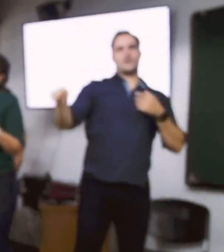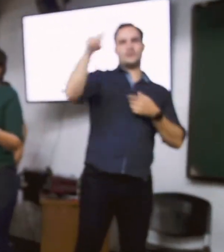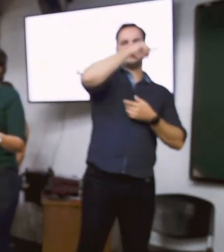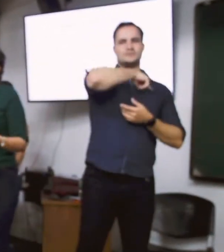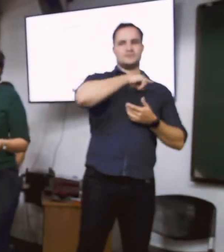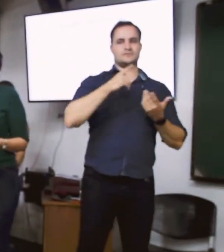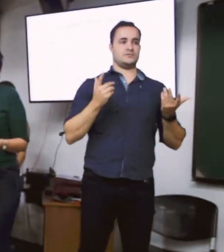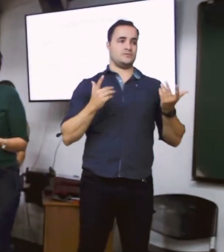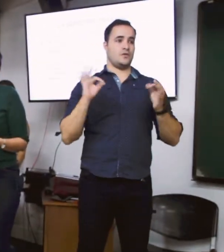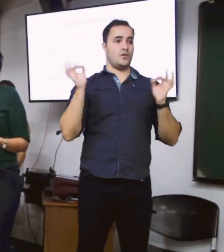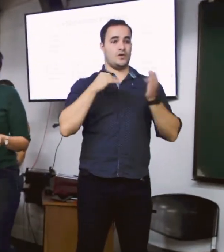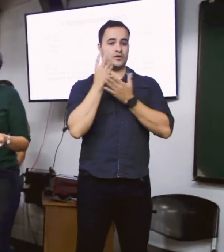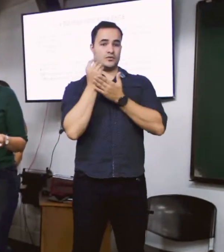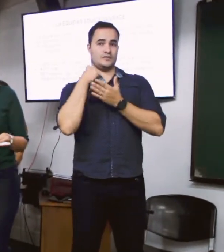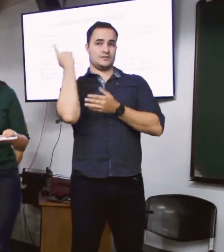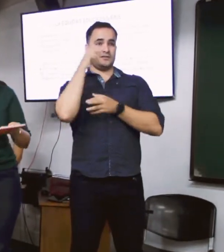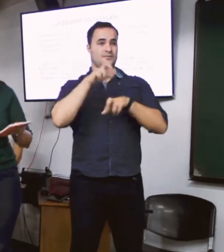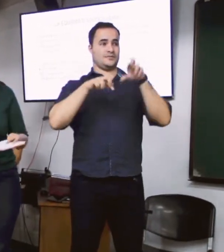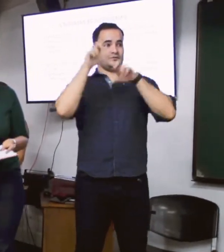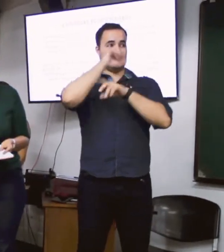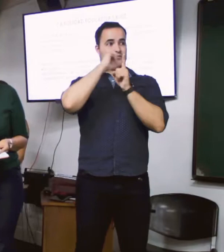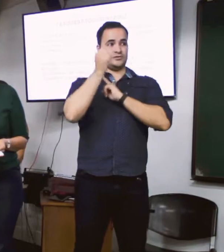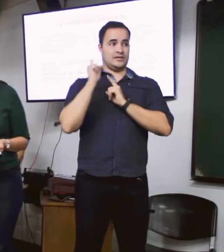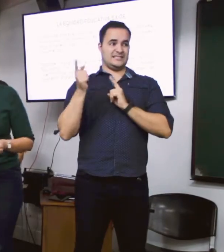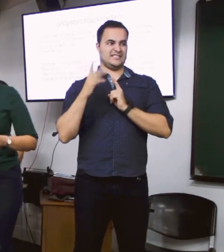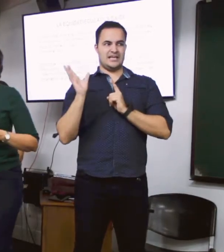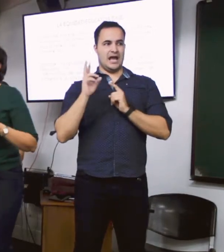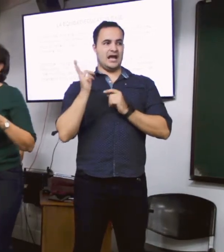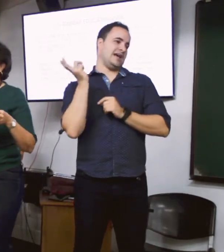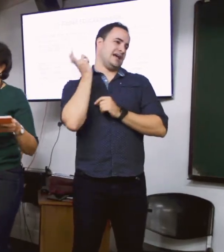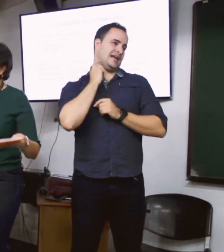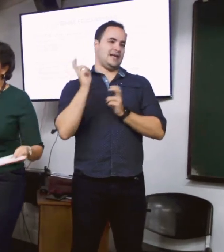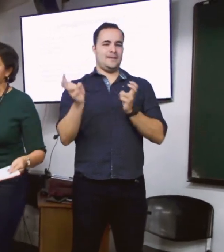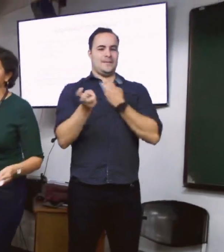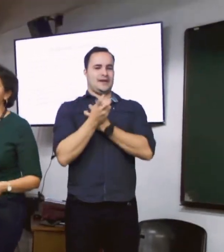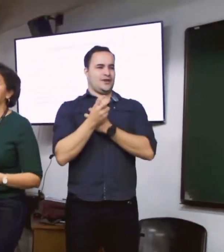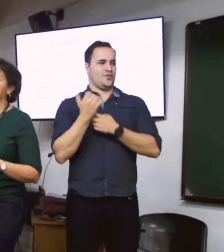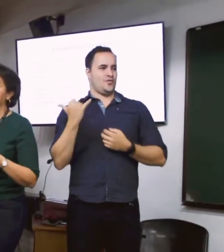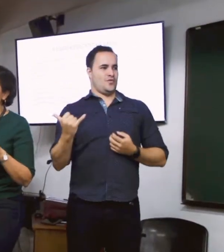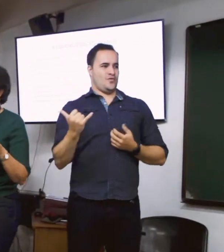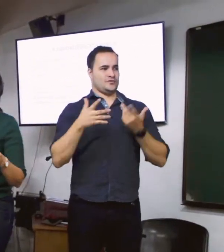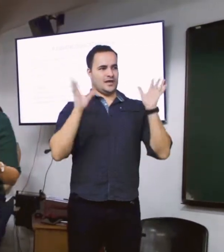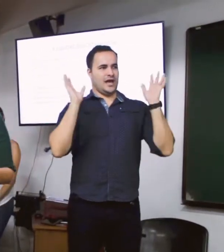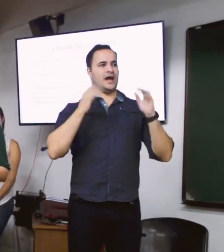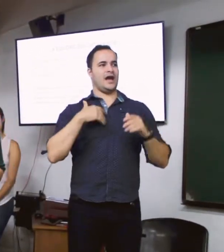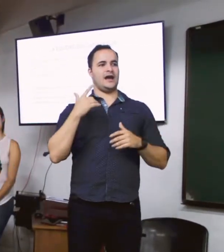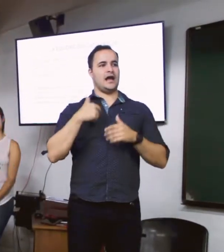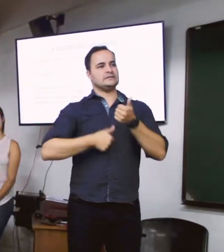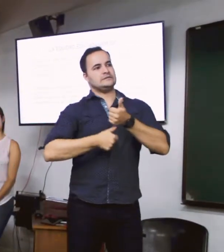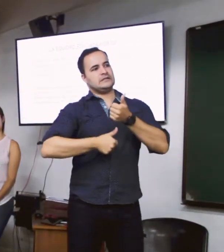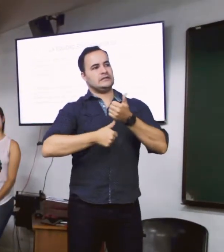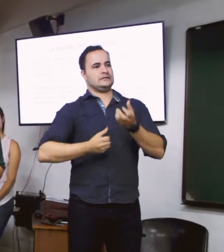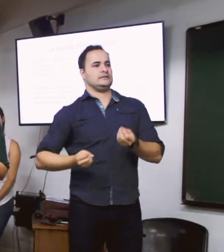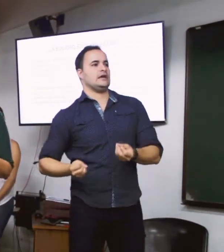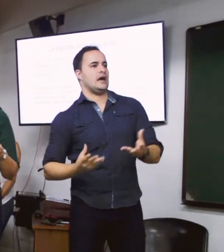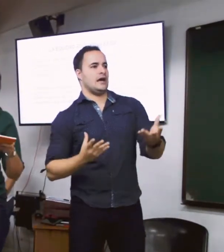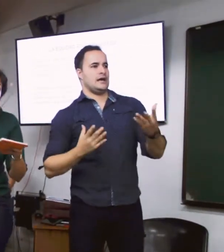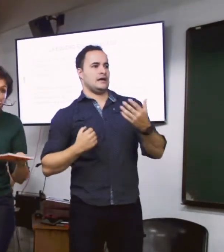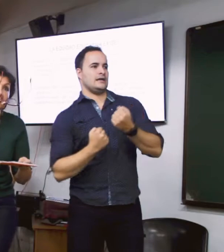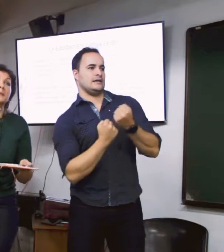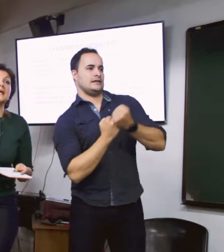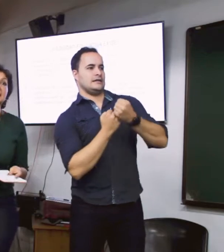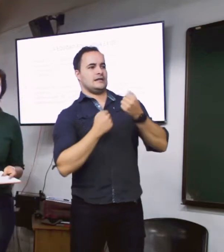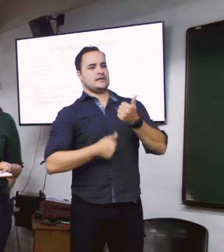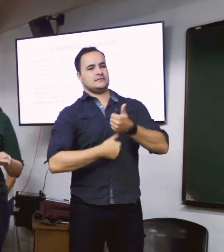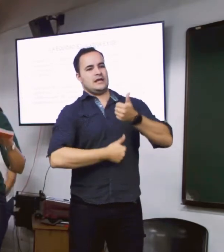desde los economistas sociales, hay un veneno allí, el veneno de las posturas asistencialistas, ¿sí? Que